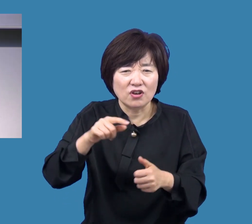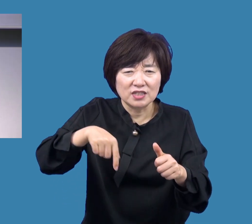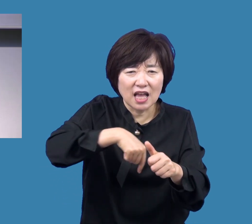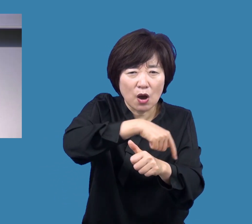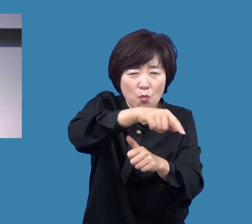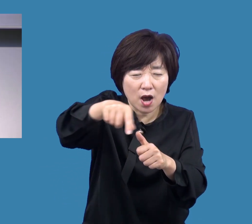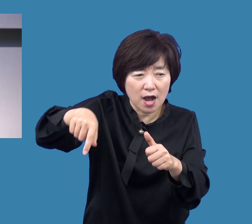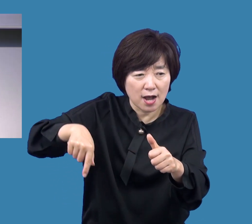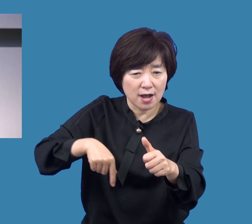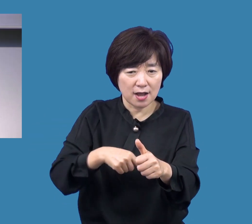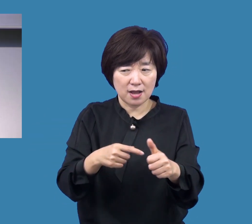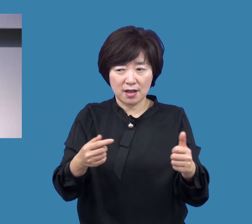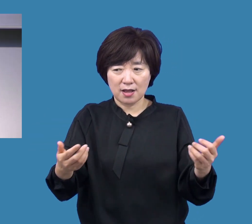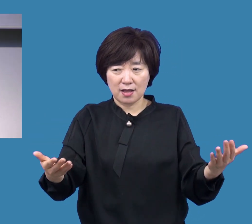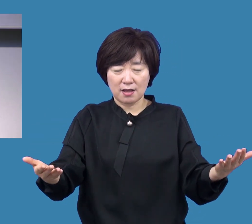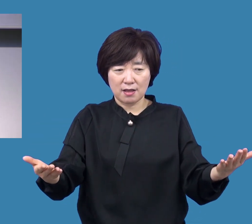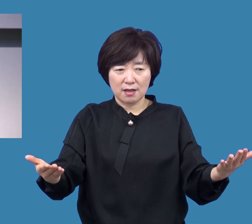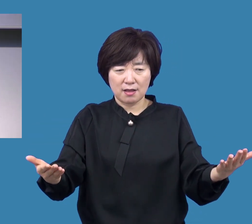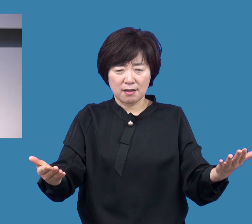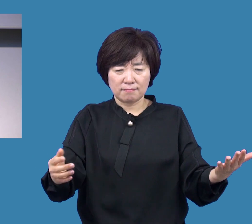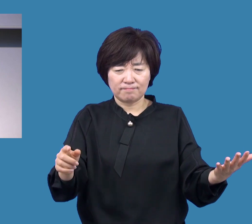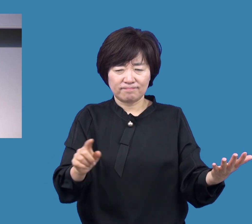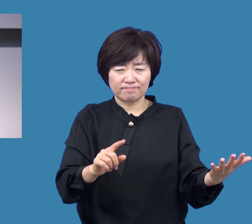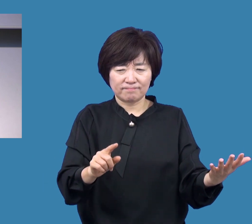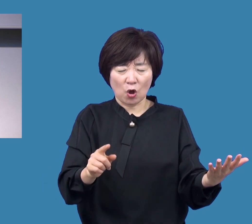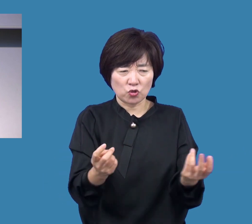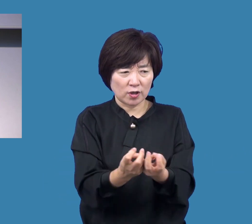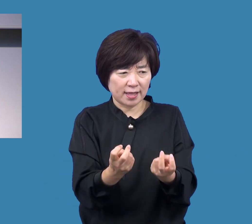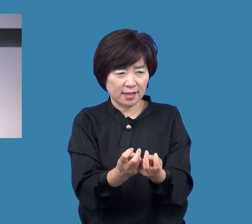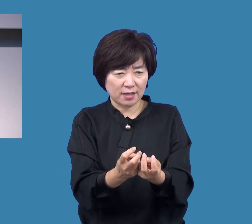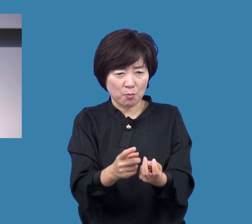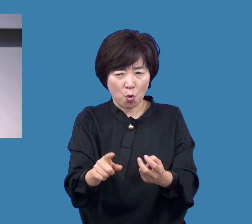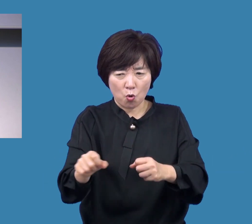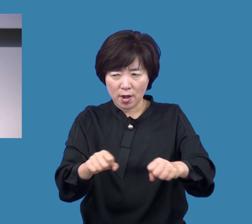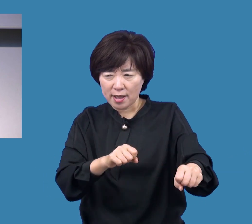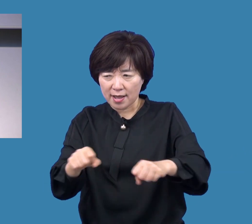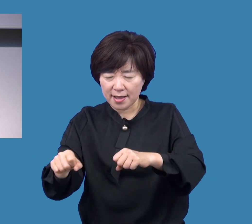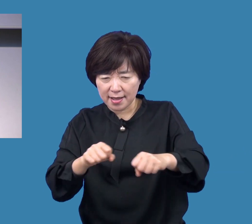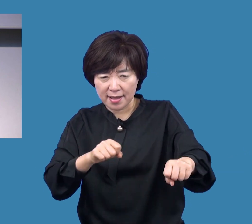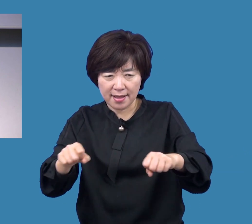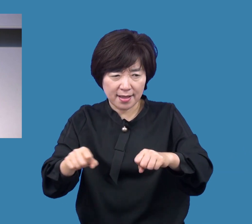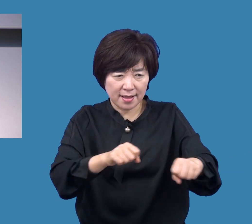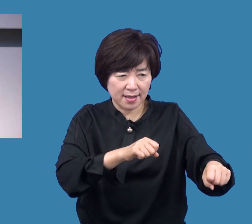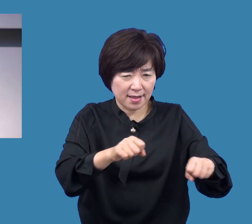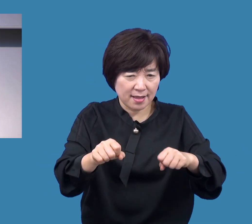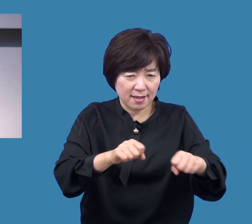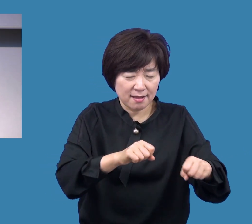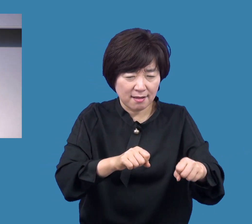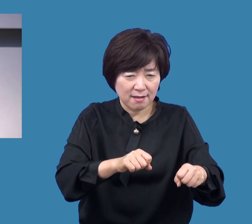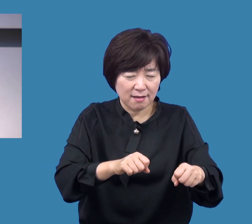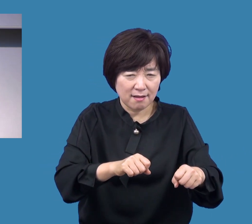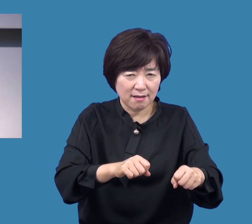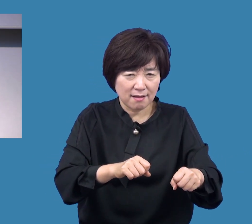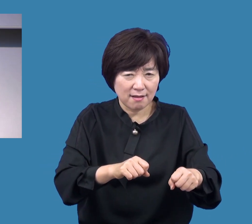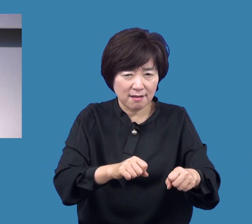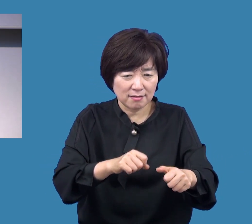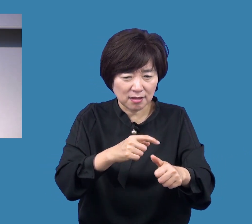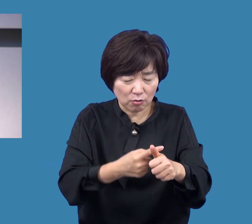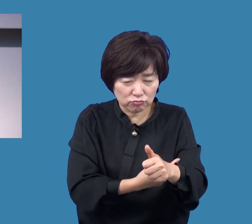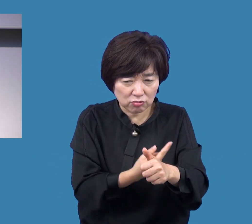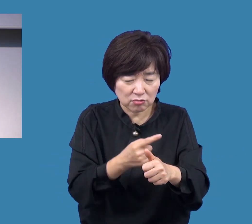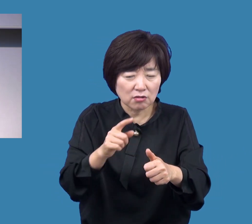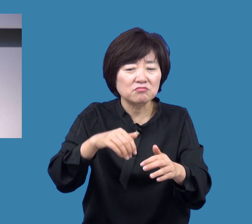딱 놓였으면 그 다음에 뭐를 해야 될지를 결정을 해야 되잖아. 그러면 그냥 어떨 땐 굉장히 자연스럽게 그 다음에 이거야, 뭐 이런 생각이